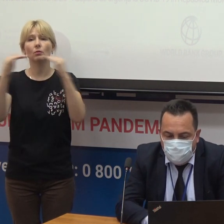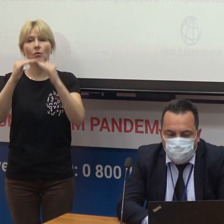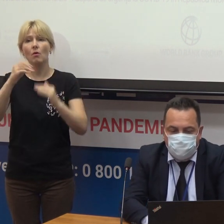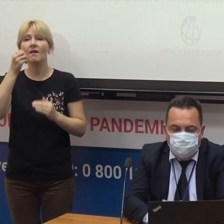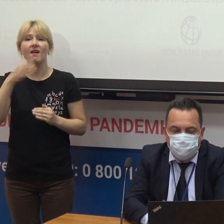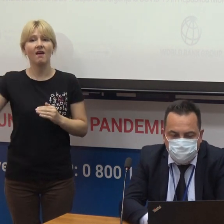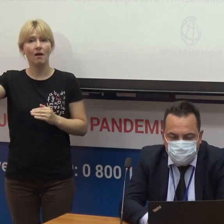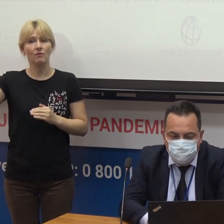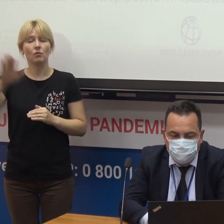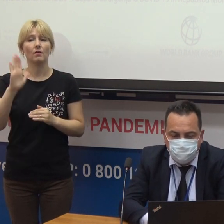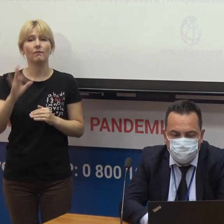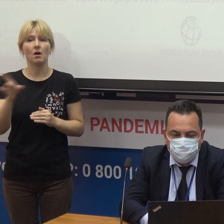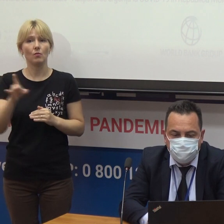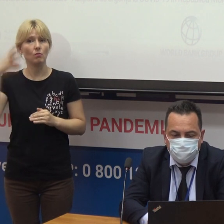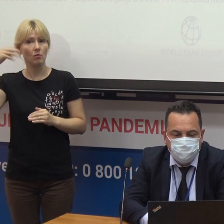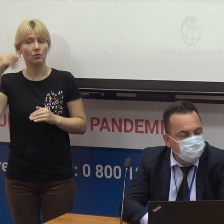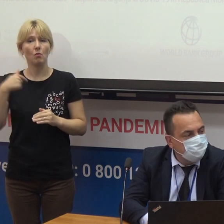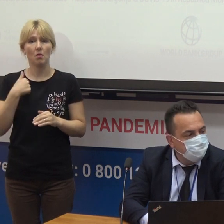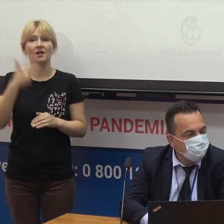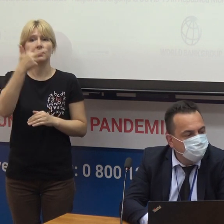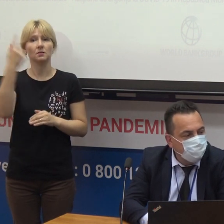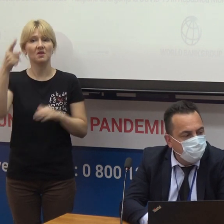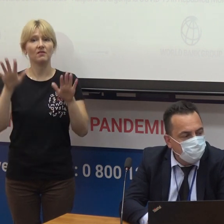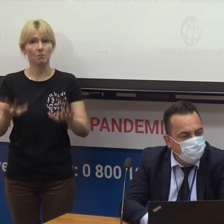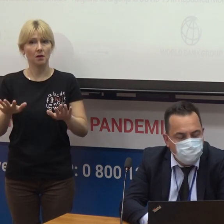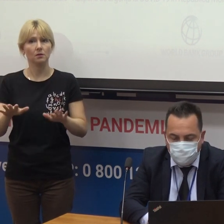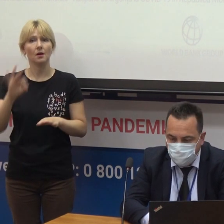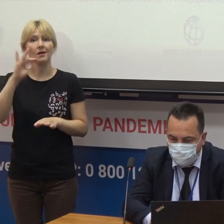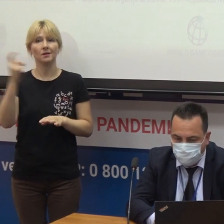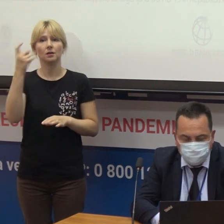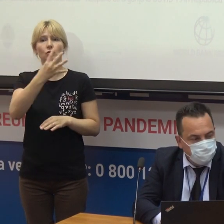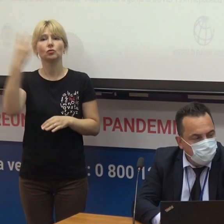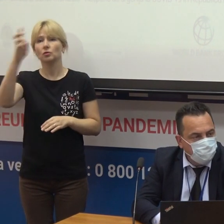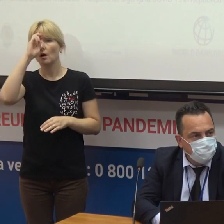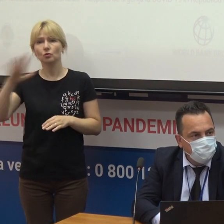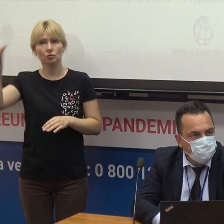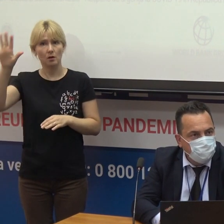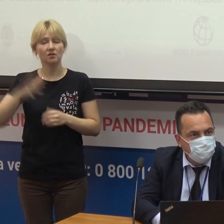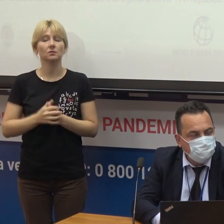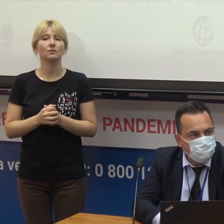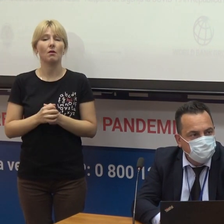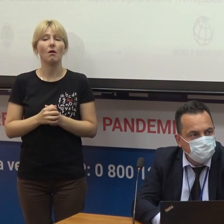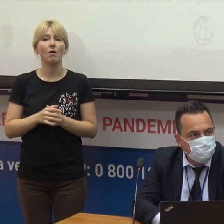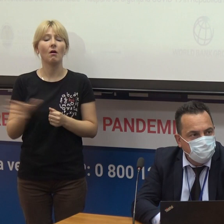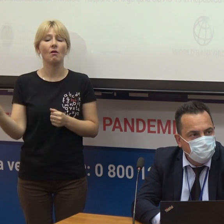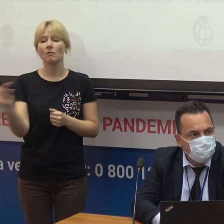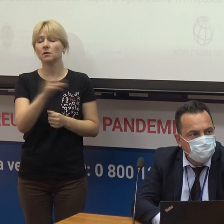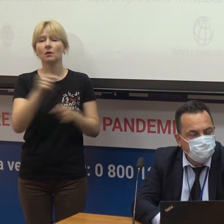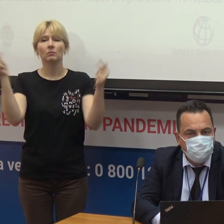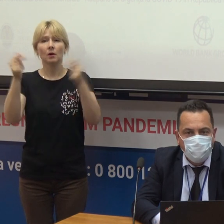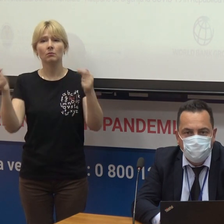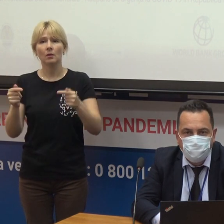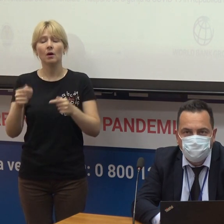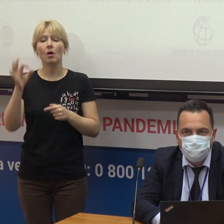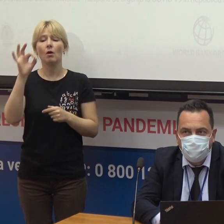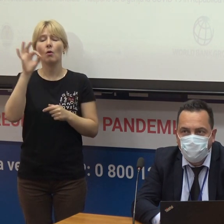Republica Moldova actualmente ocupă locul 31 din cele 44 de țări, incidența pentru ultimele 14 zile